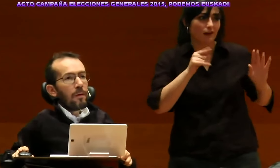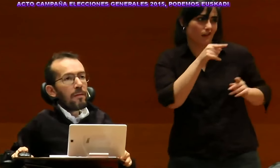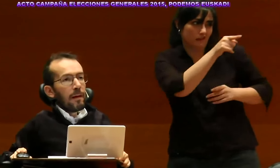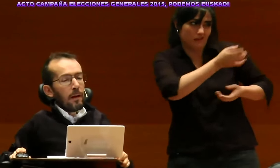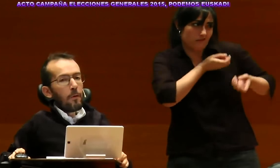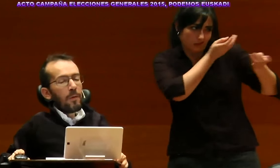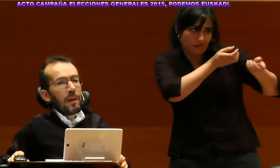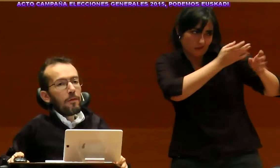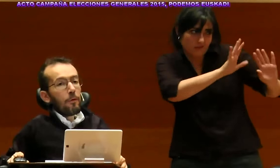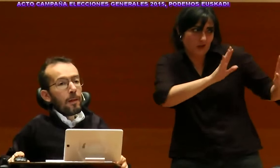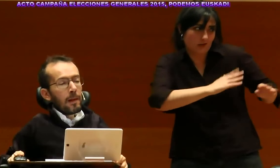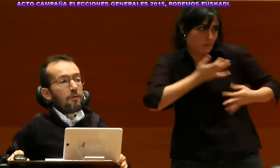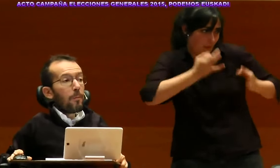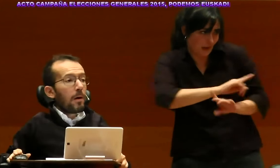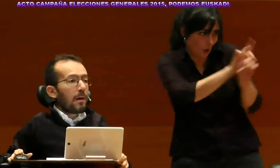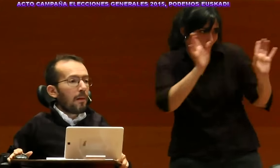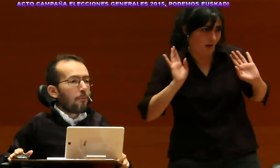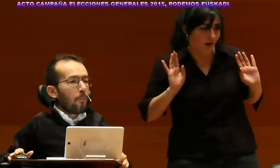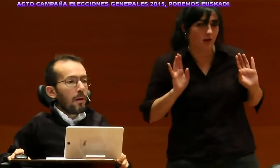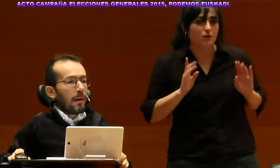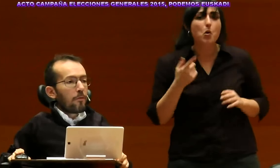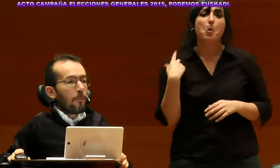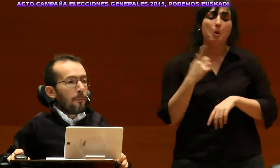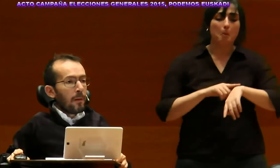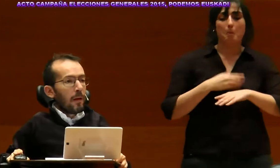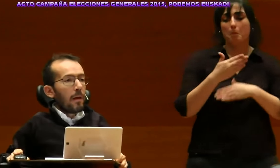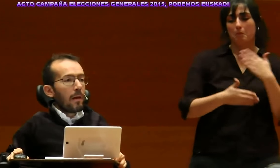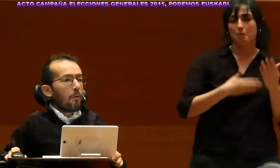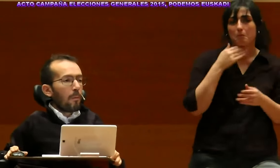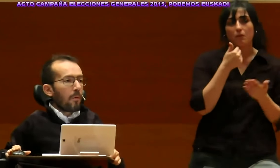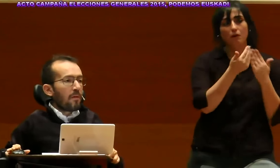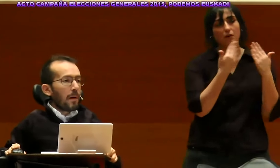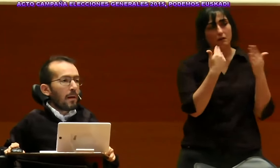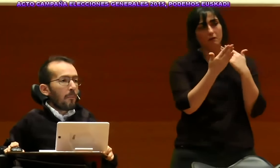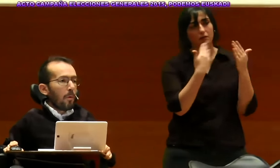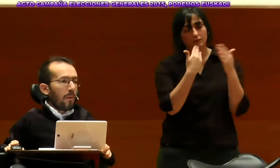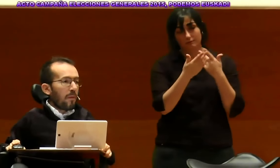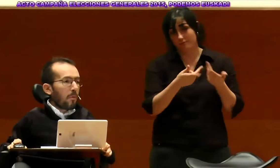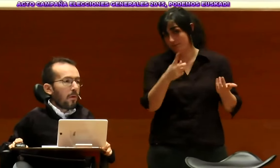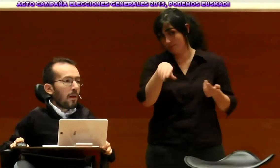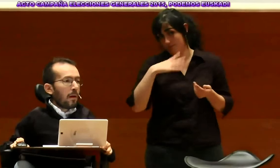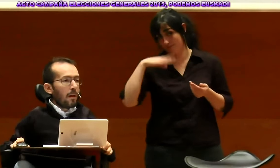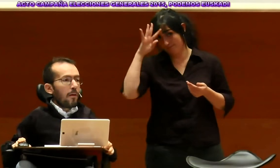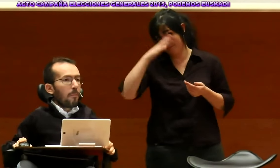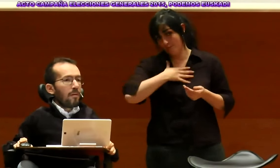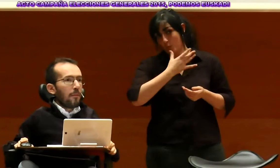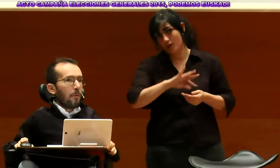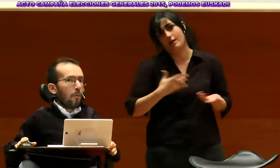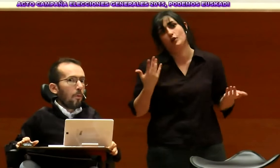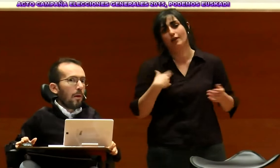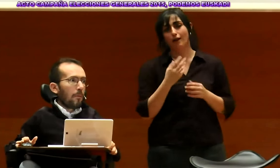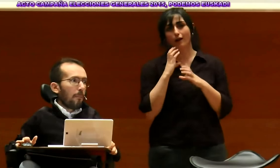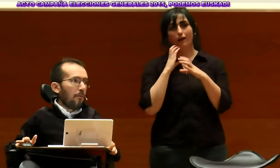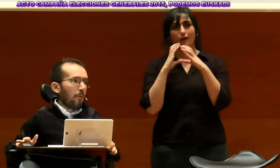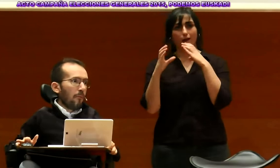contado no es cierto. Y estuvimos ahí hablando un buen rato y, claro, como podéis imaginar por el principio de la conversación,